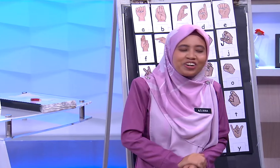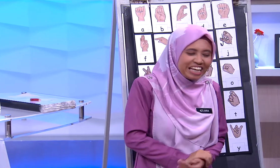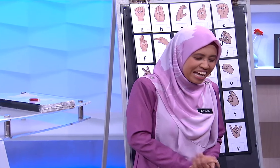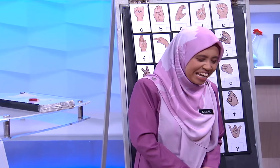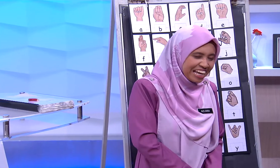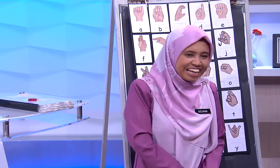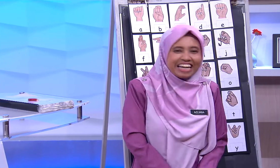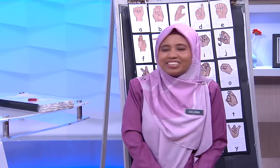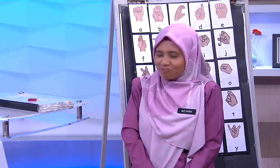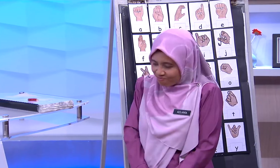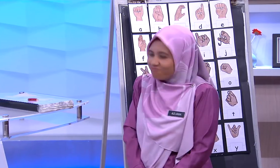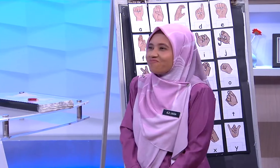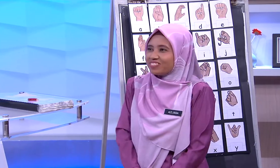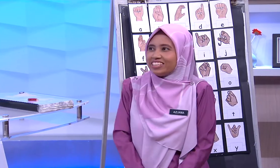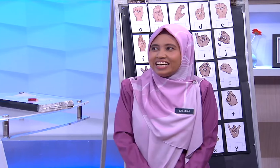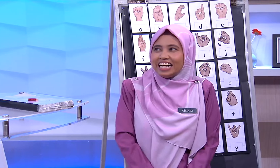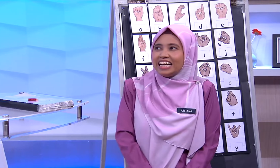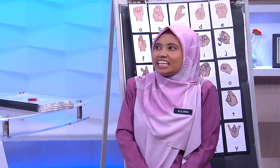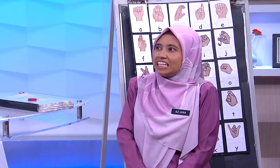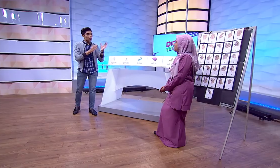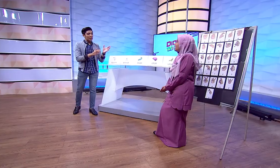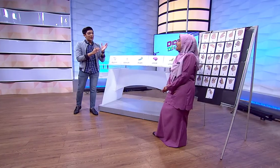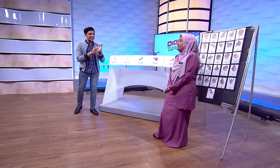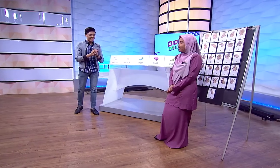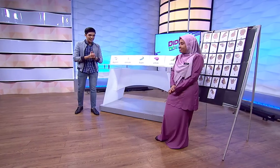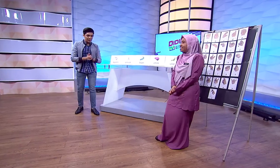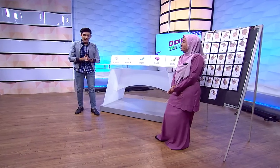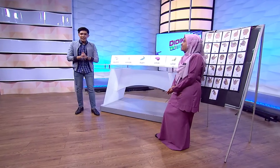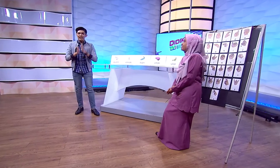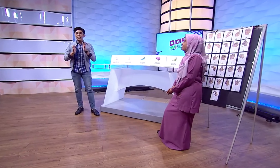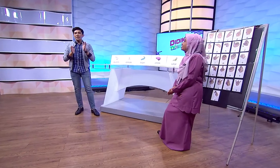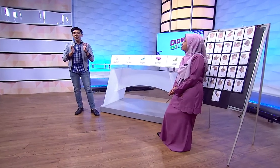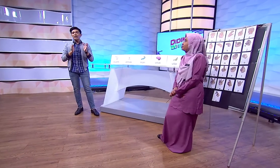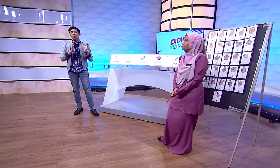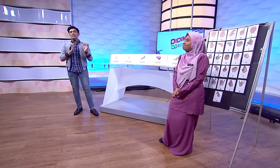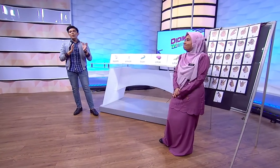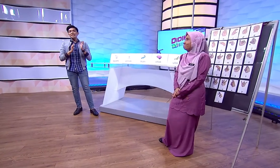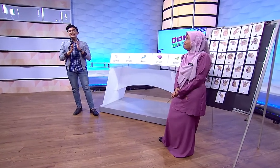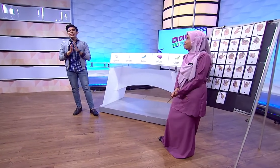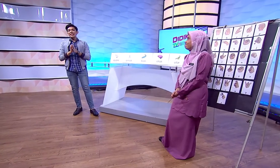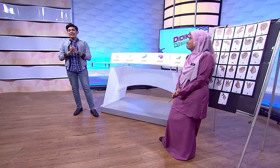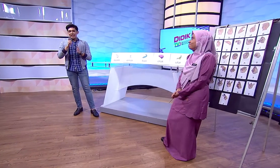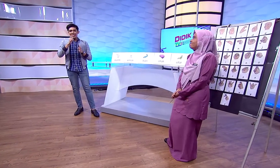hakujin baik mempelajari tentang ah kita kembali selepas ini